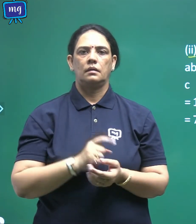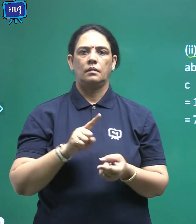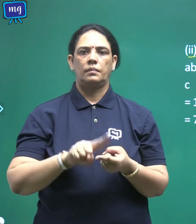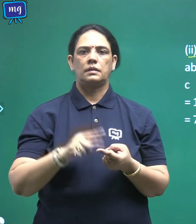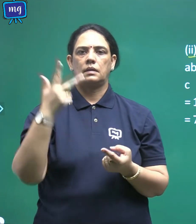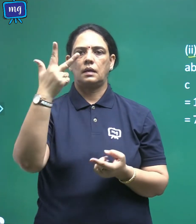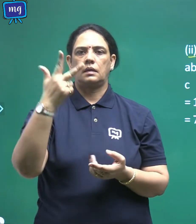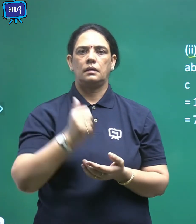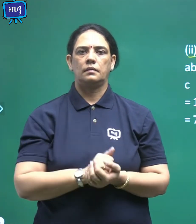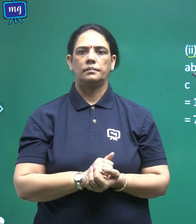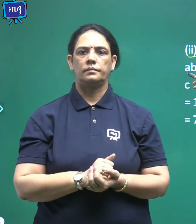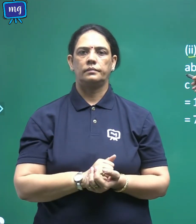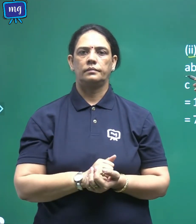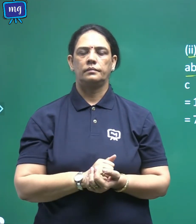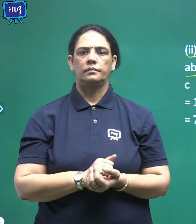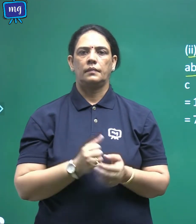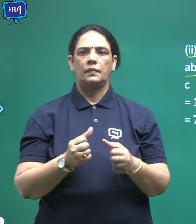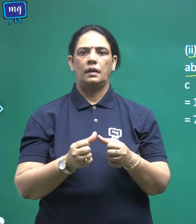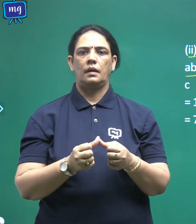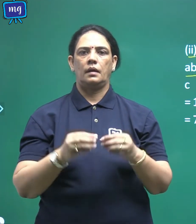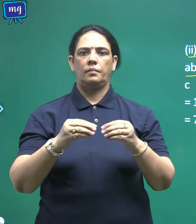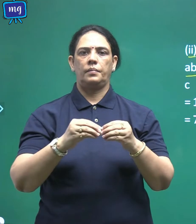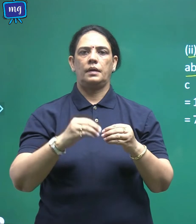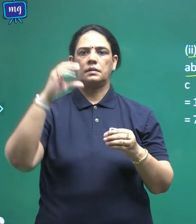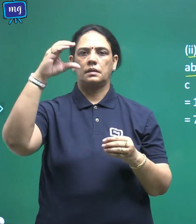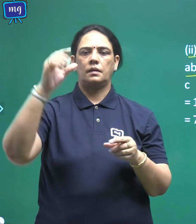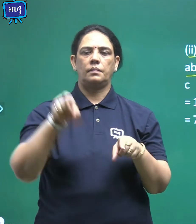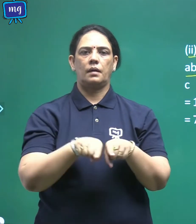8। ए बी सी बराबर